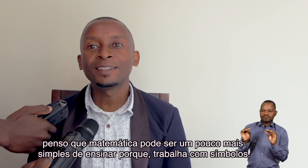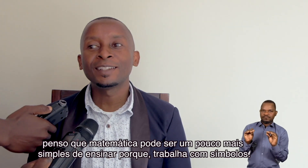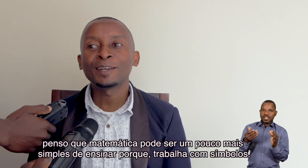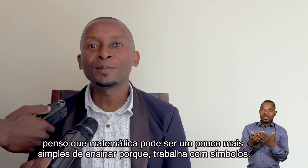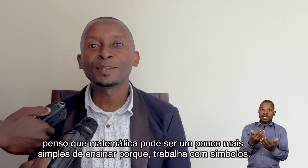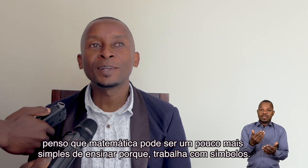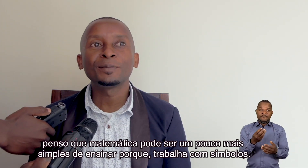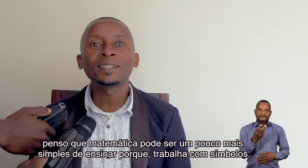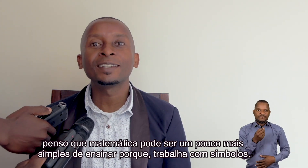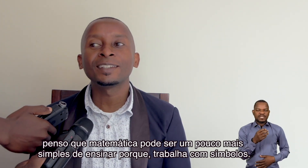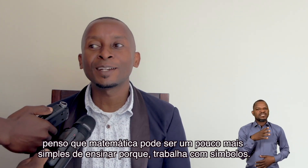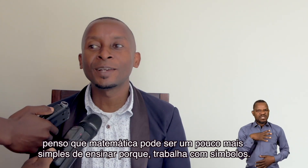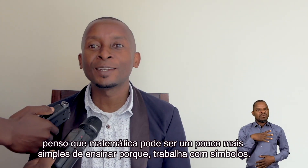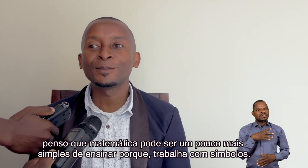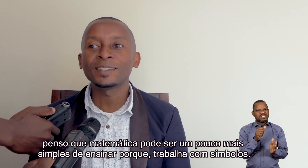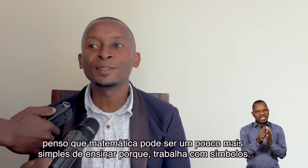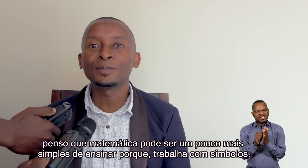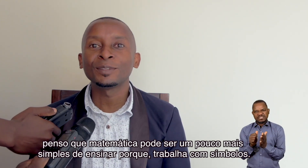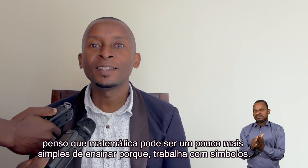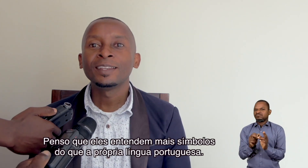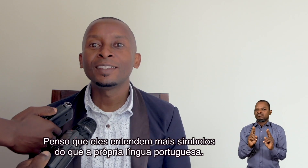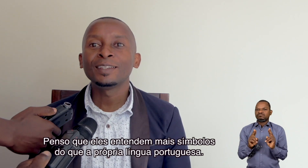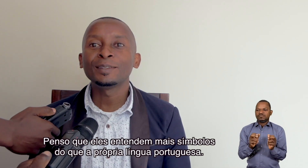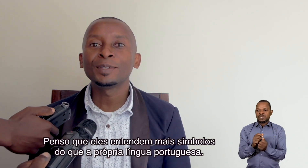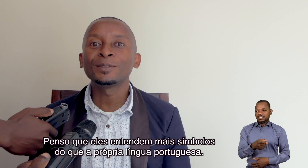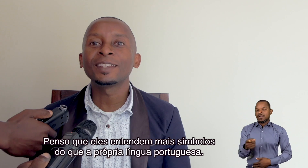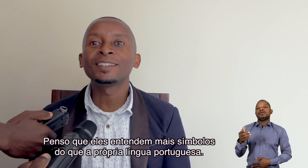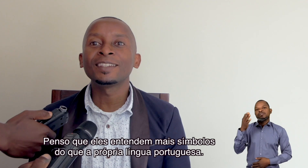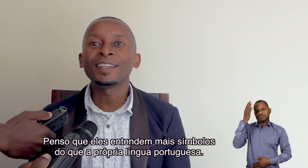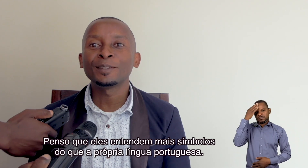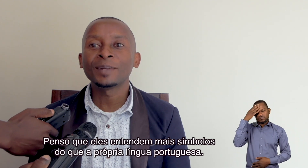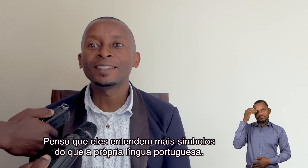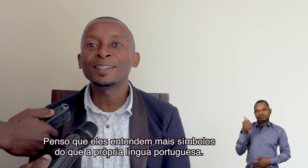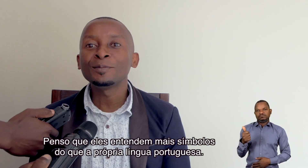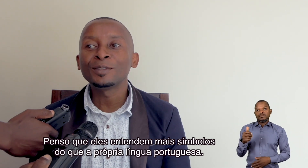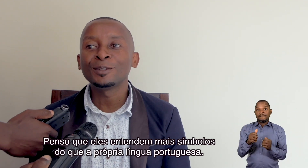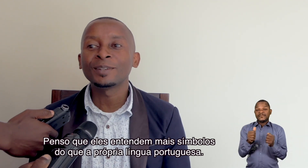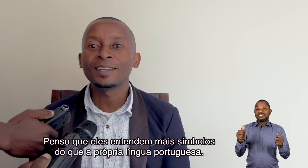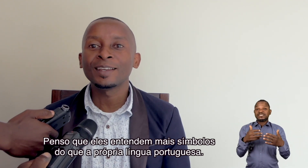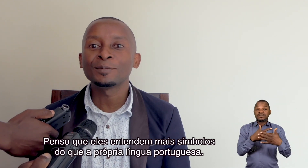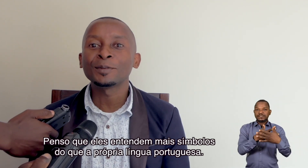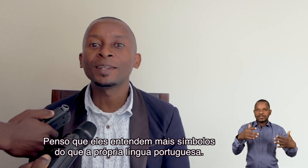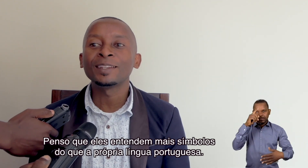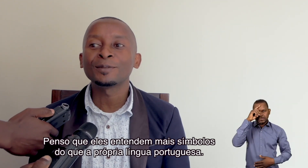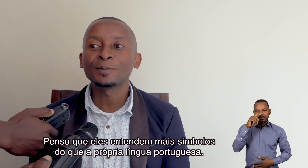de ensinar, porque matemática já trabalha com símbolos. E penso que eles entendem mais símbolos do que a própria língua